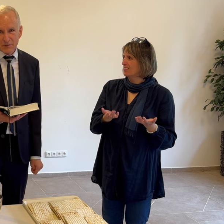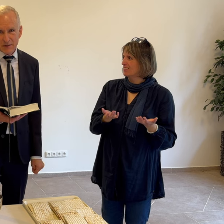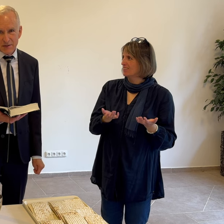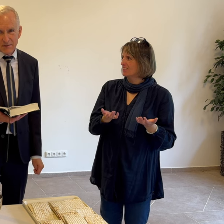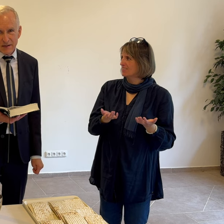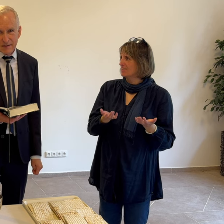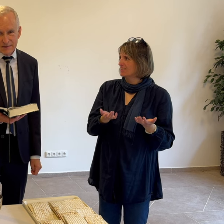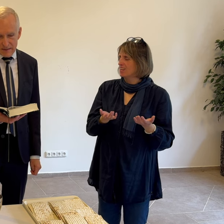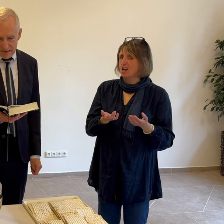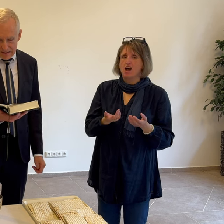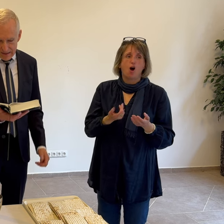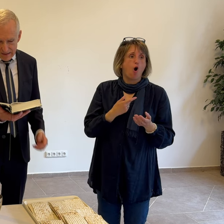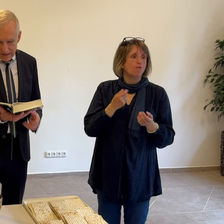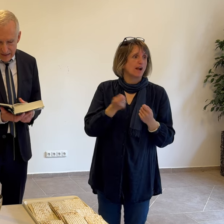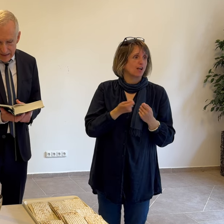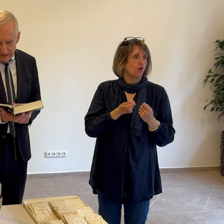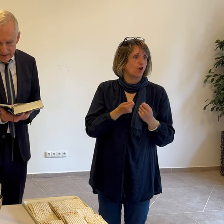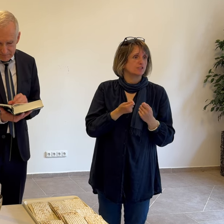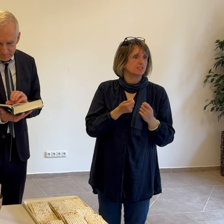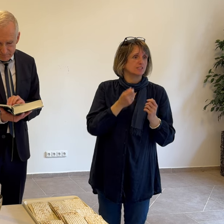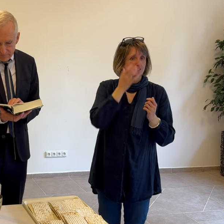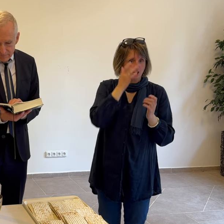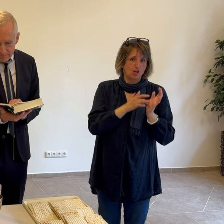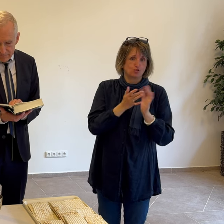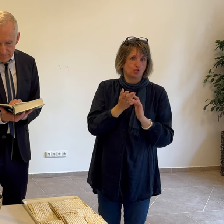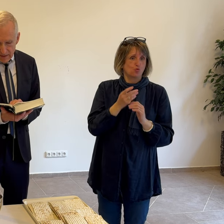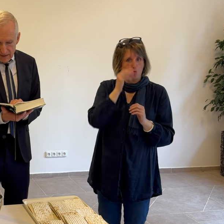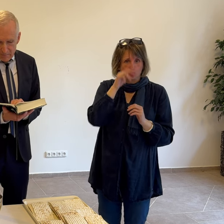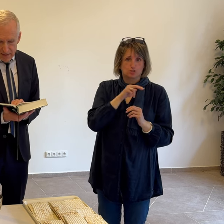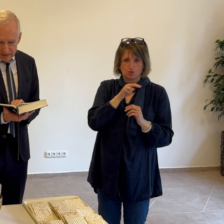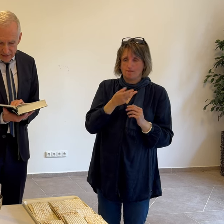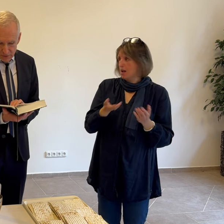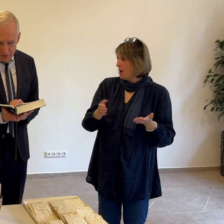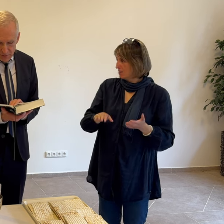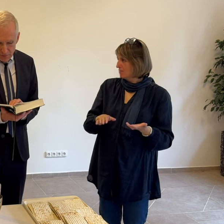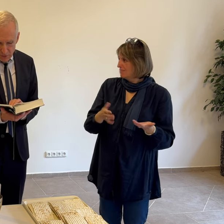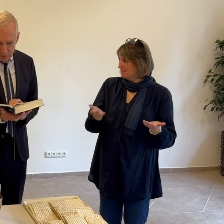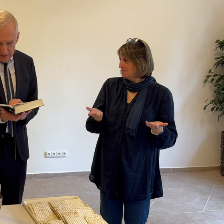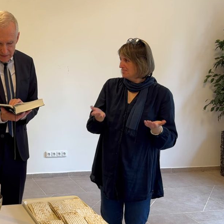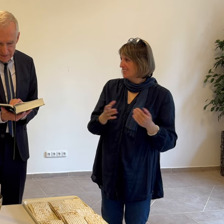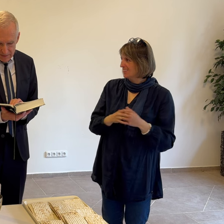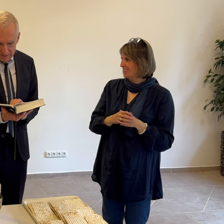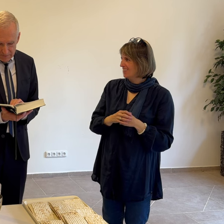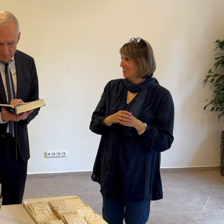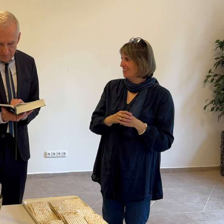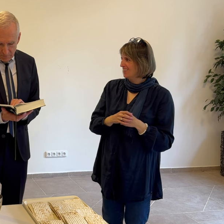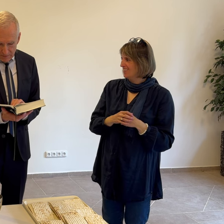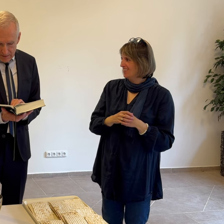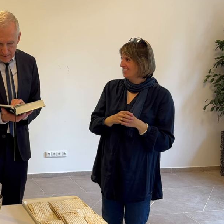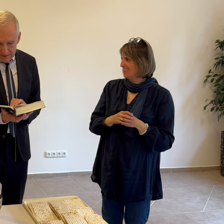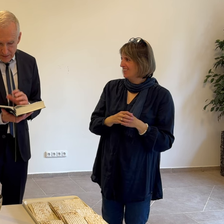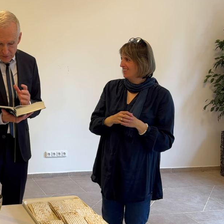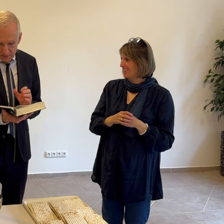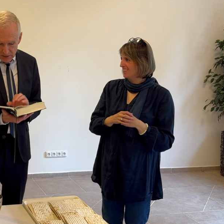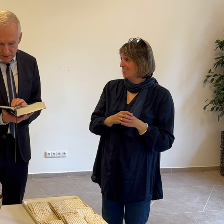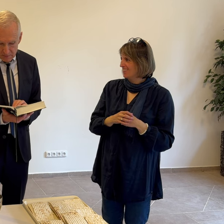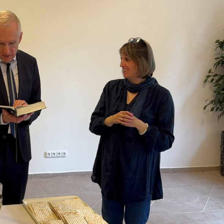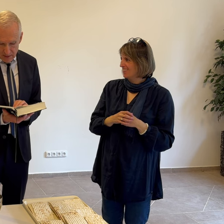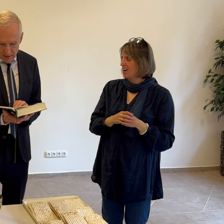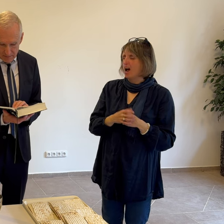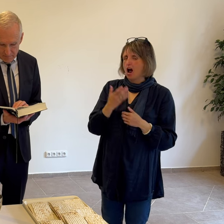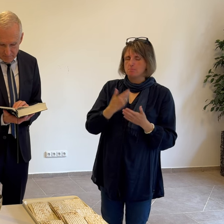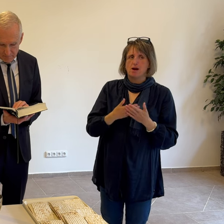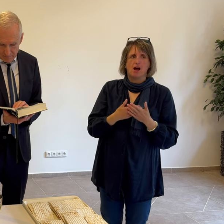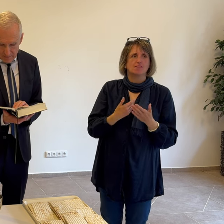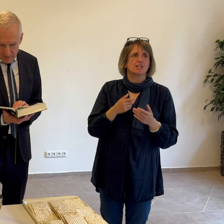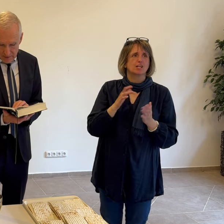Kristus ukřižován Ale pán založil nový obřad založil večeři